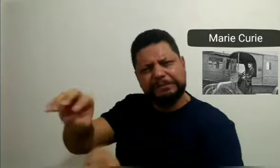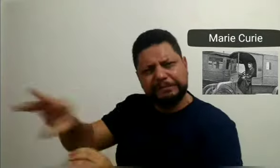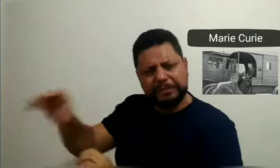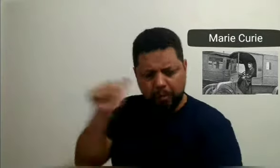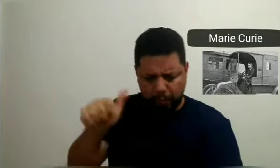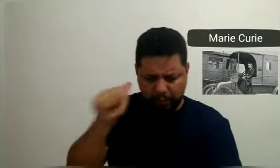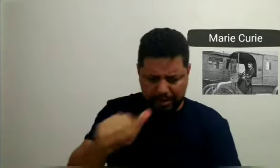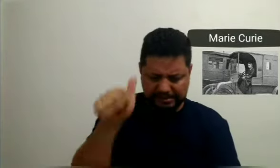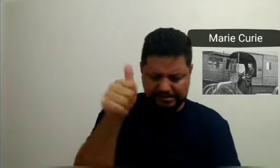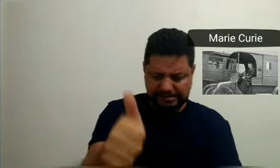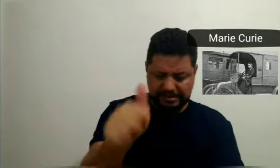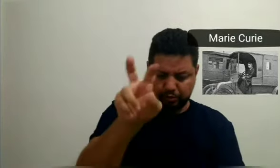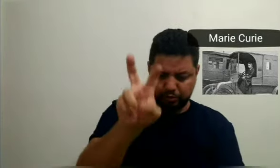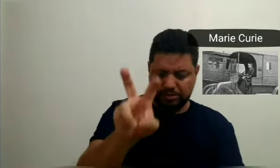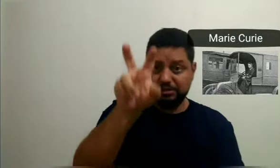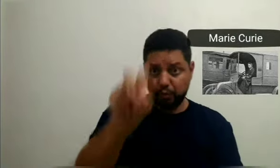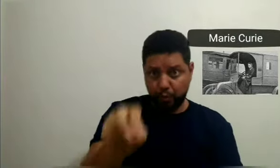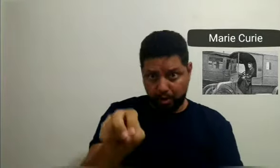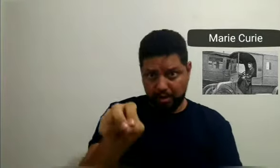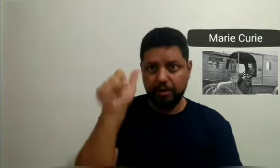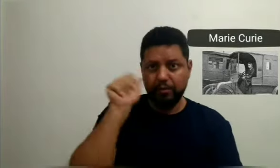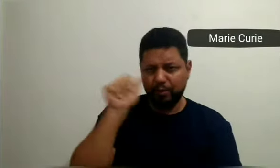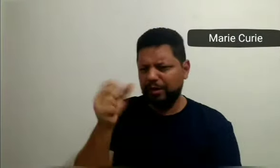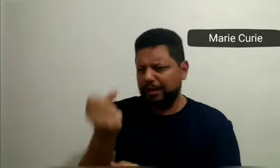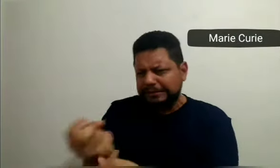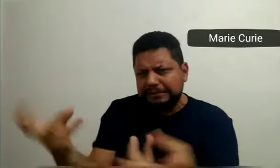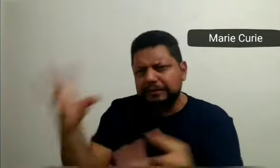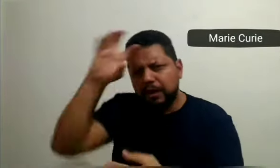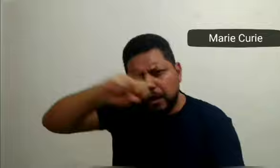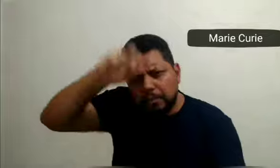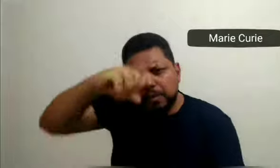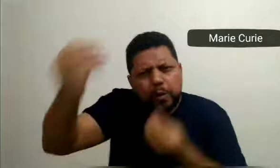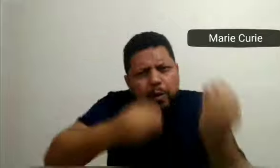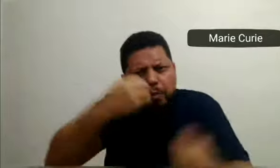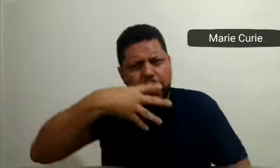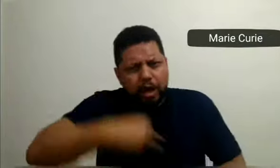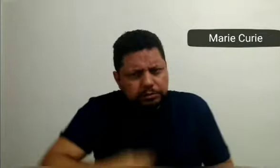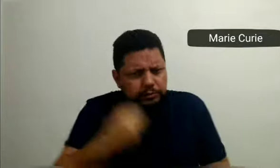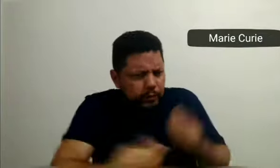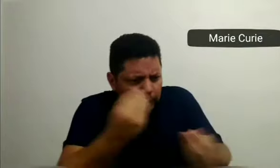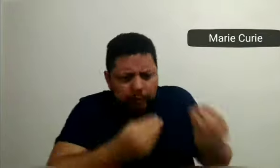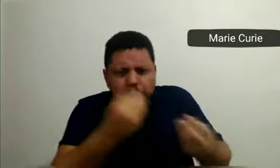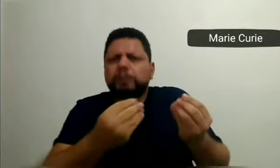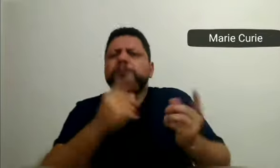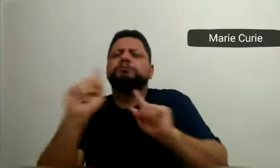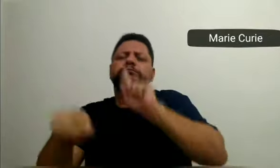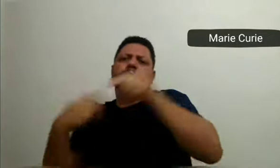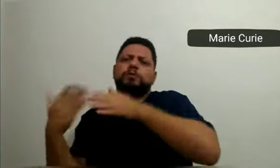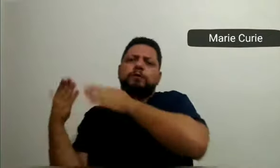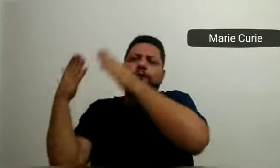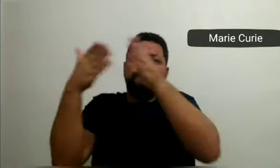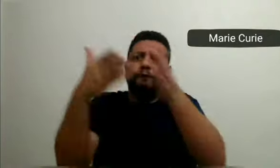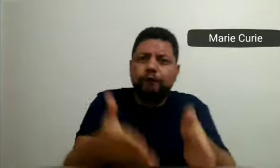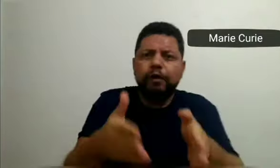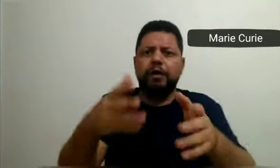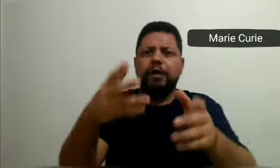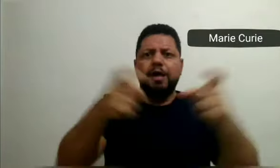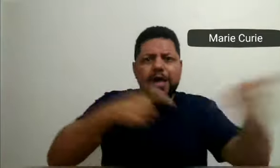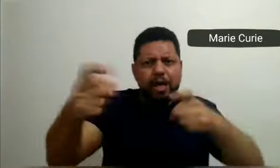treinou essas mulheres como utilizar essas máquinas, aproximadamente 150 mulheres, e hoje estima-se que